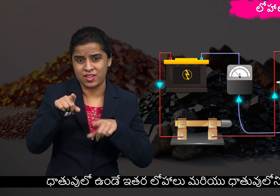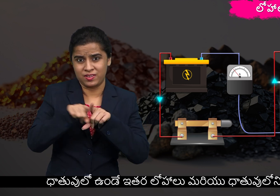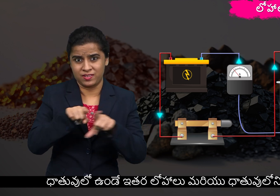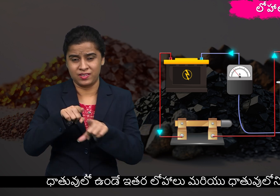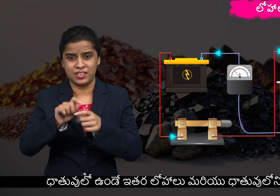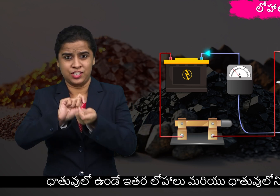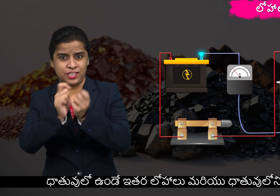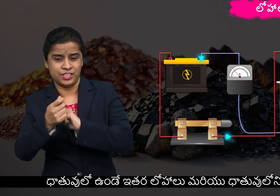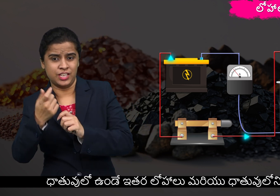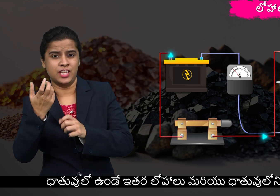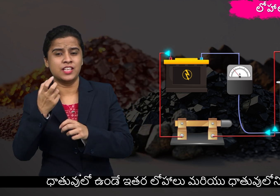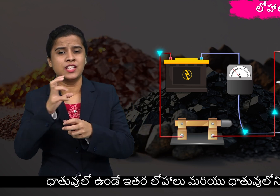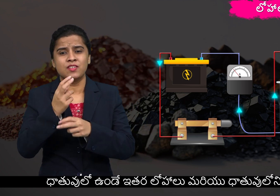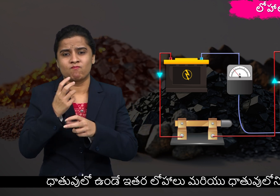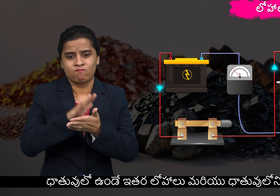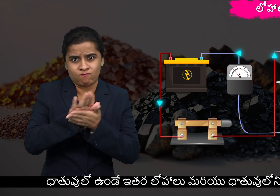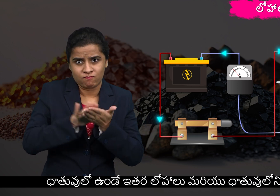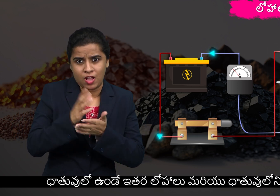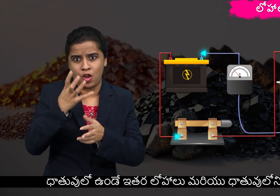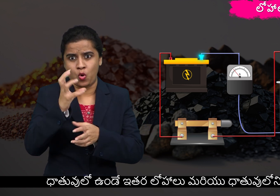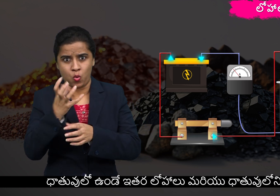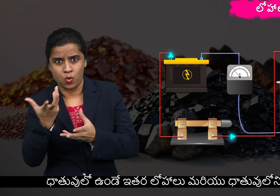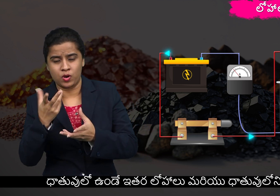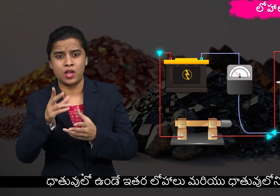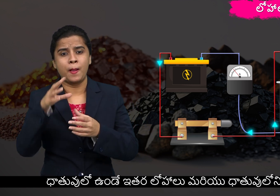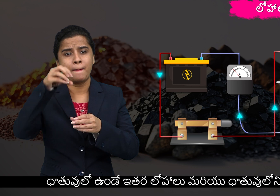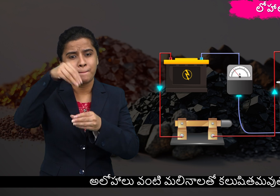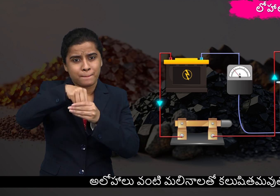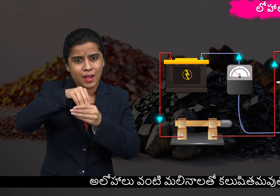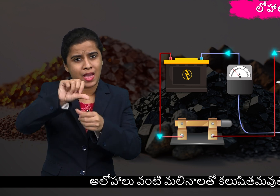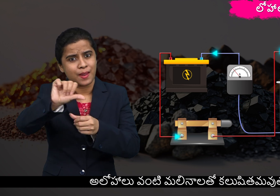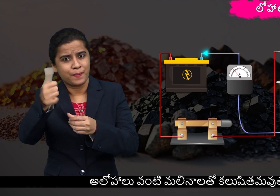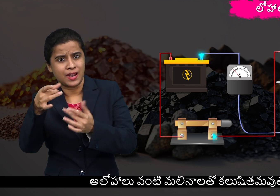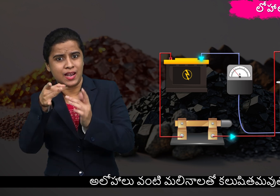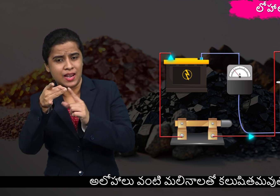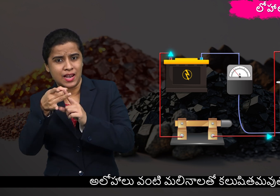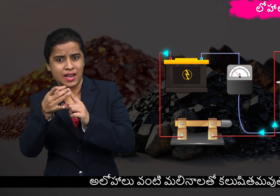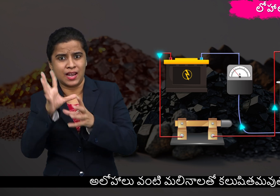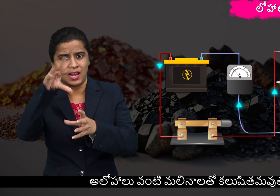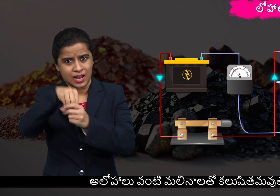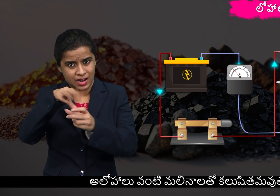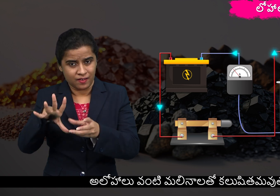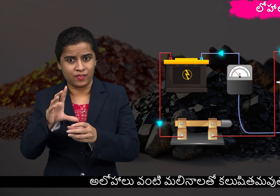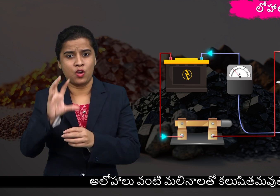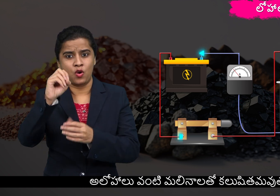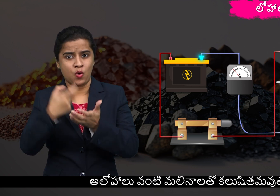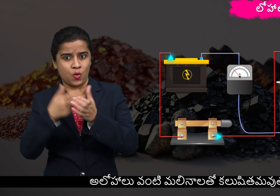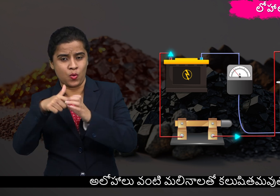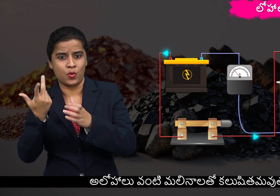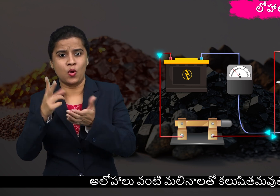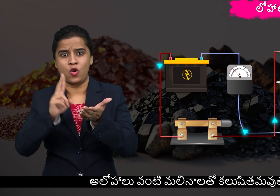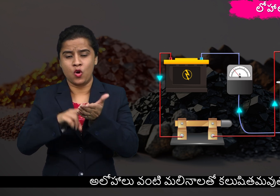ధాతువులో ఉండే ఇతర లోహాలు మరియు ధాతువులోని అయాన్ల నుండి అలోహాలు వంటి మలినాలతో